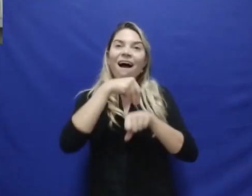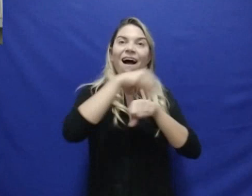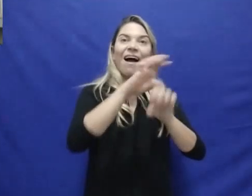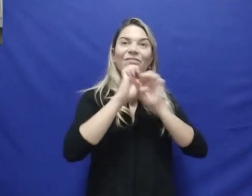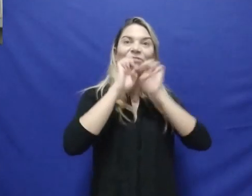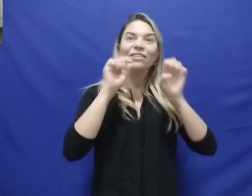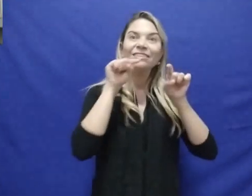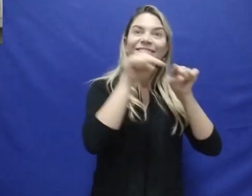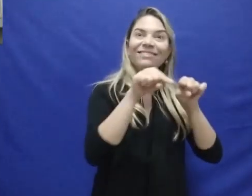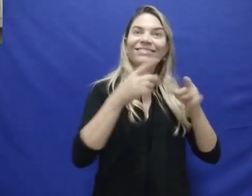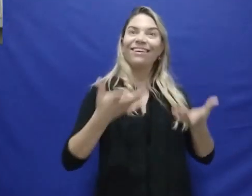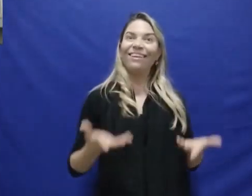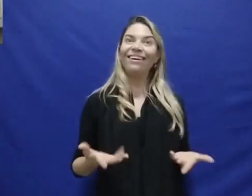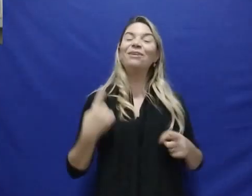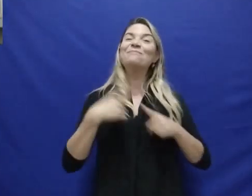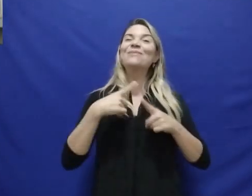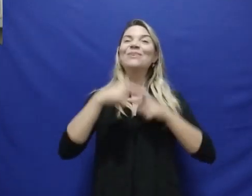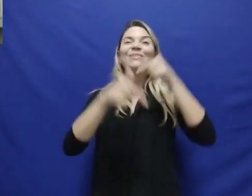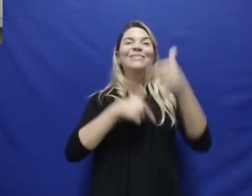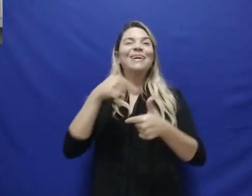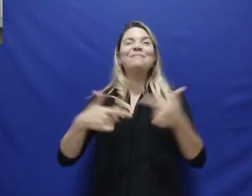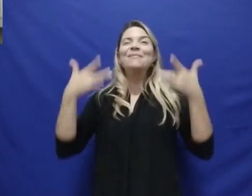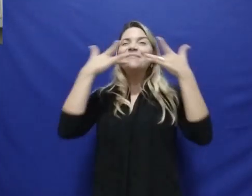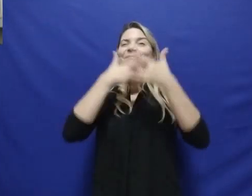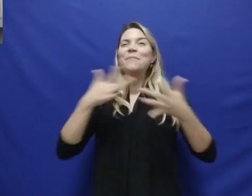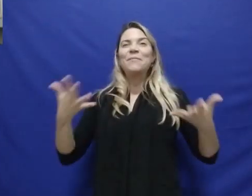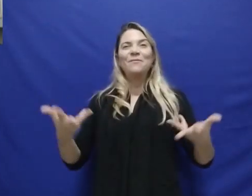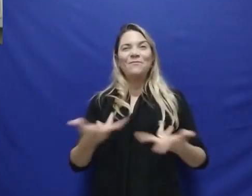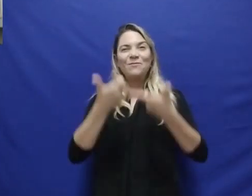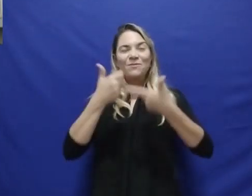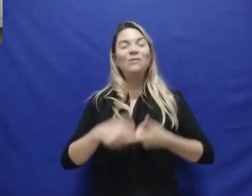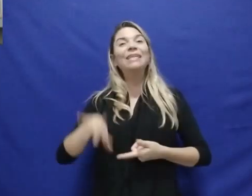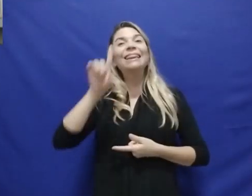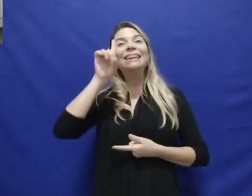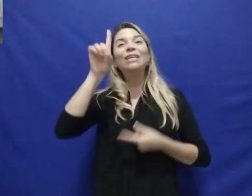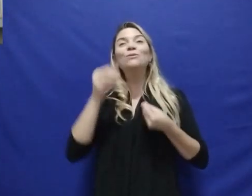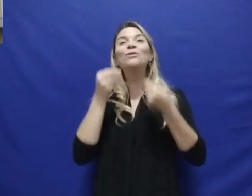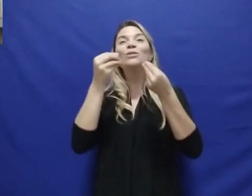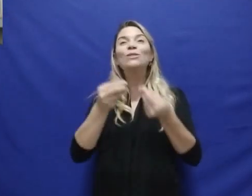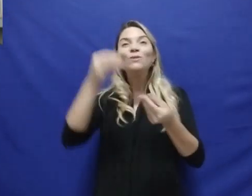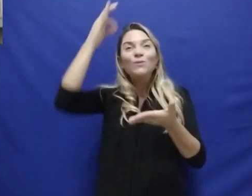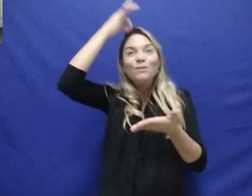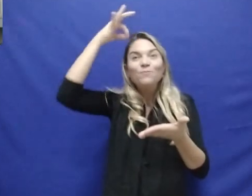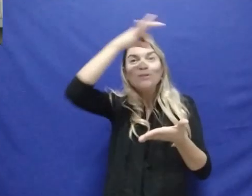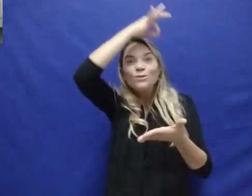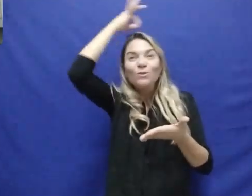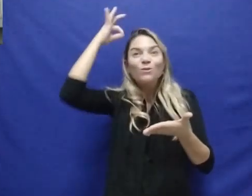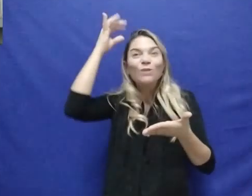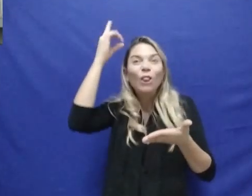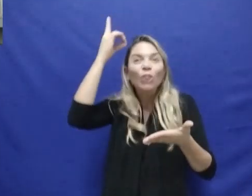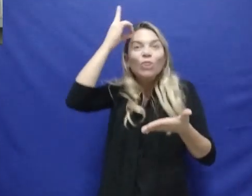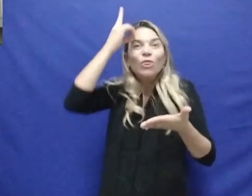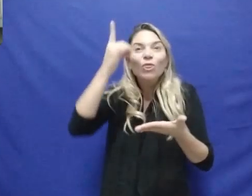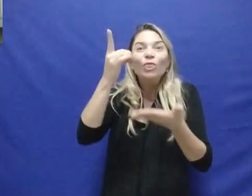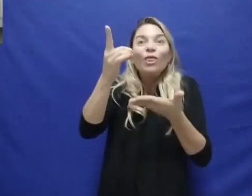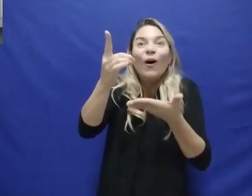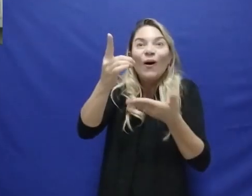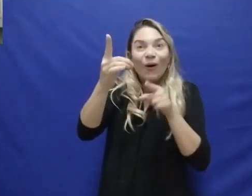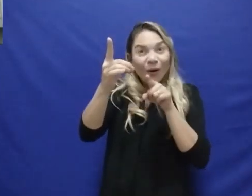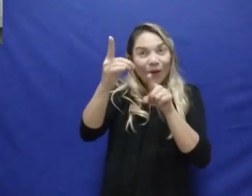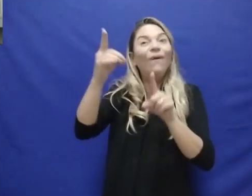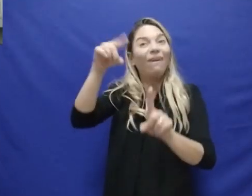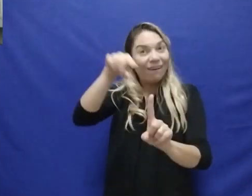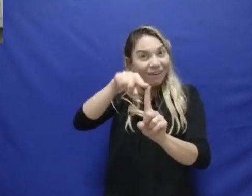amou pecadores, que deu seu Filho unigênito Jesus para vir a este mundo, para que quem nele crê